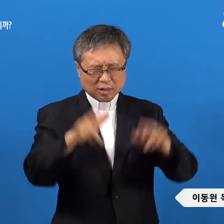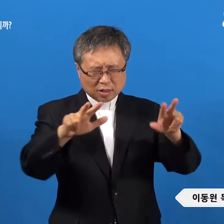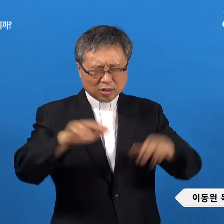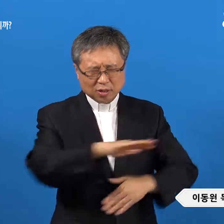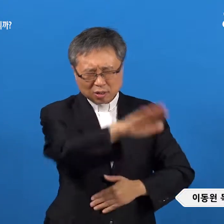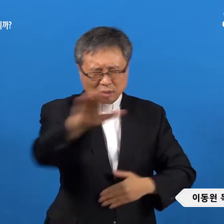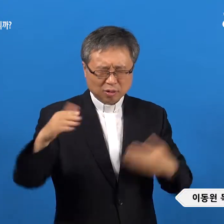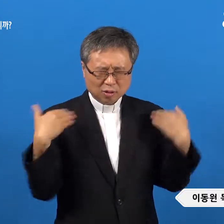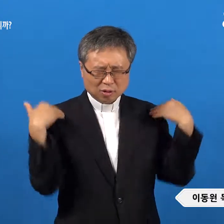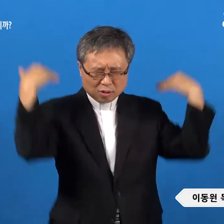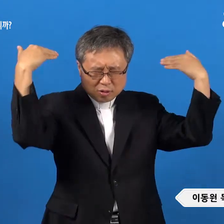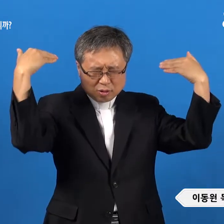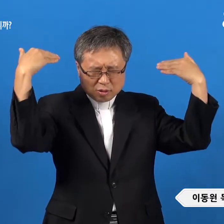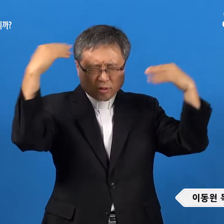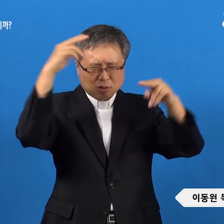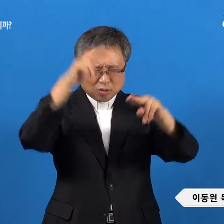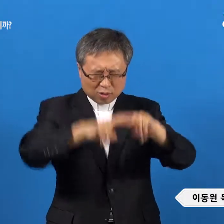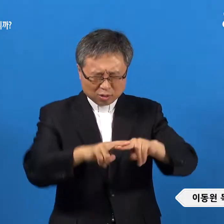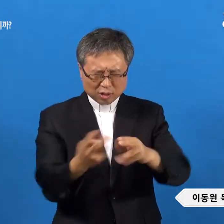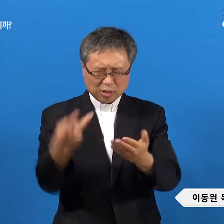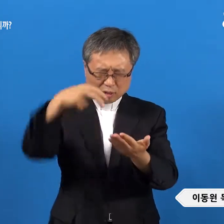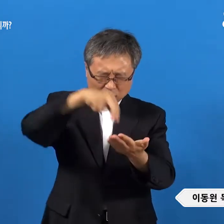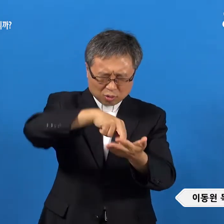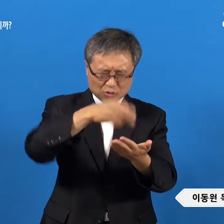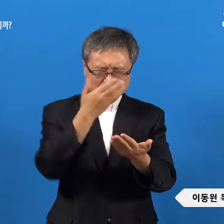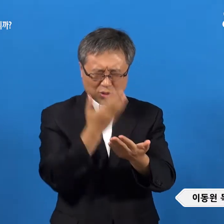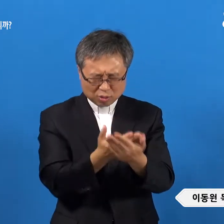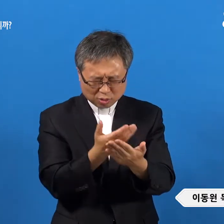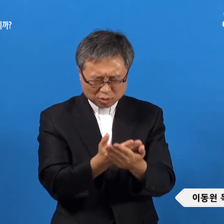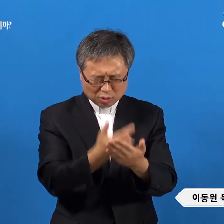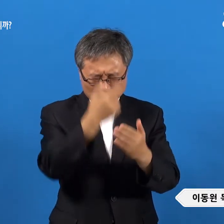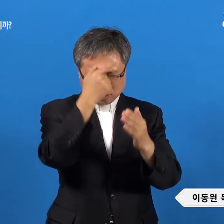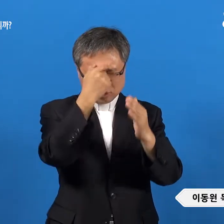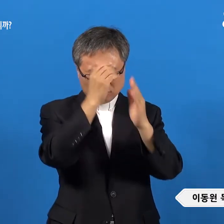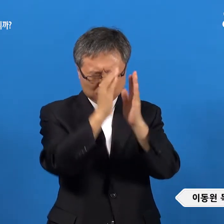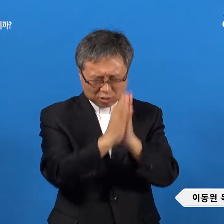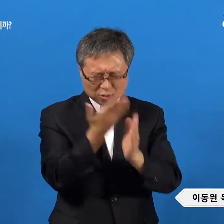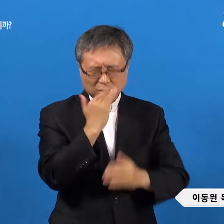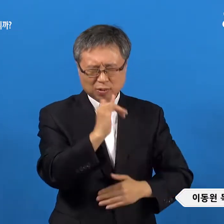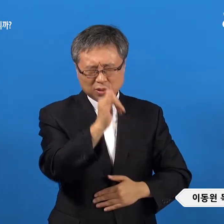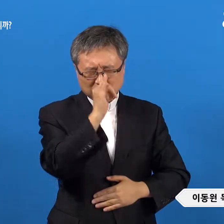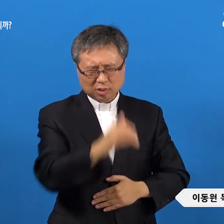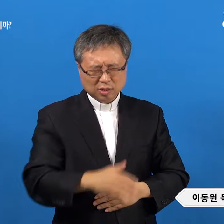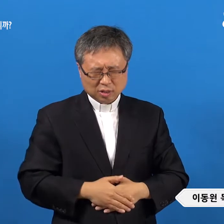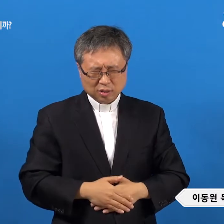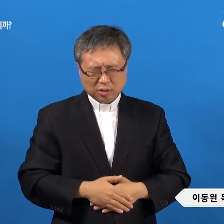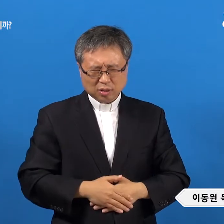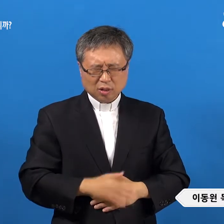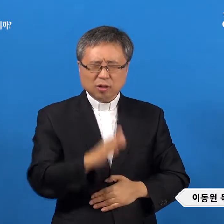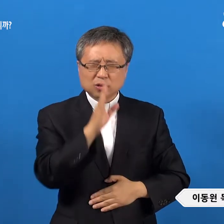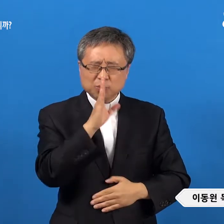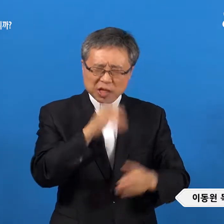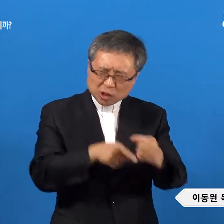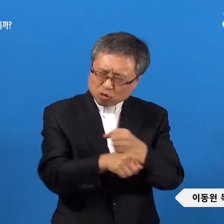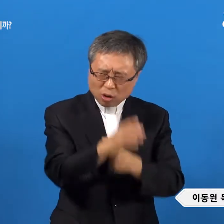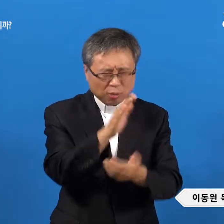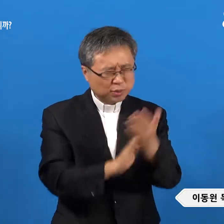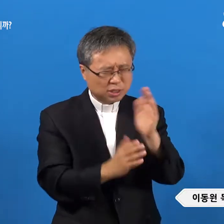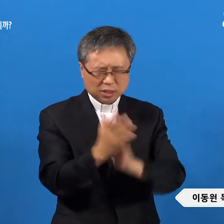우리를 성숙의 자리에 세워 주시옵소서. 기도할 수 있는데 부질없이 염려하고 기도할 수